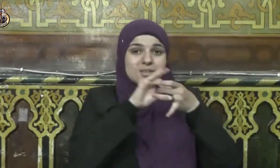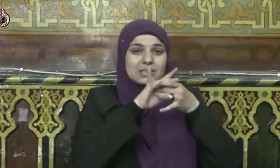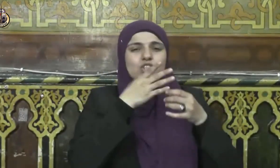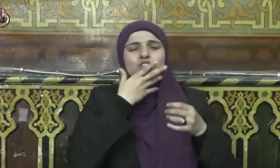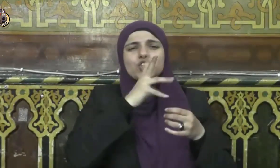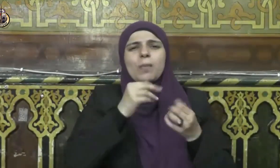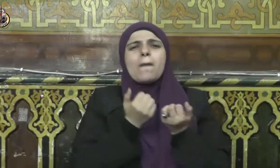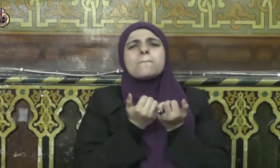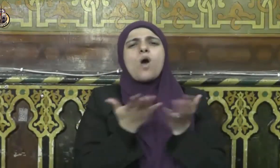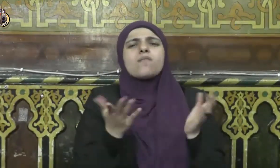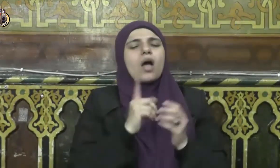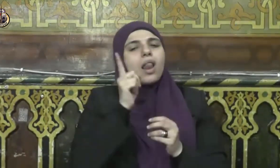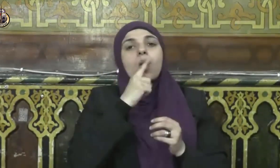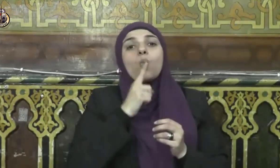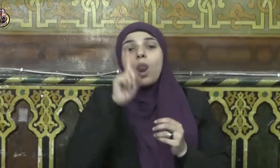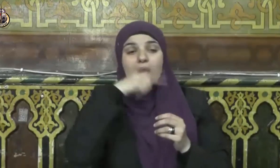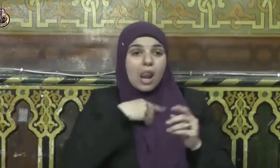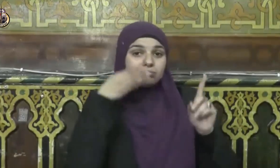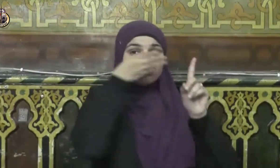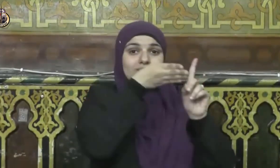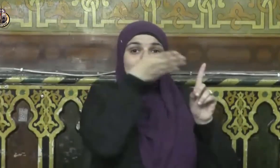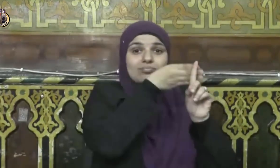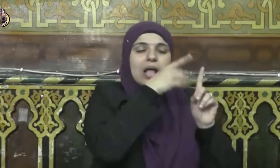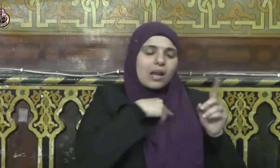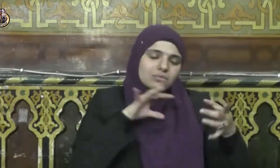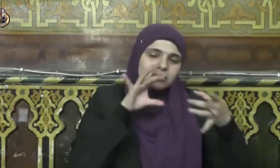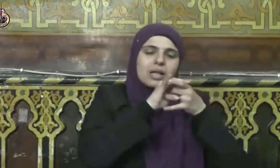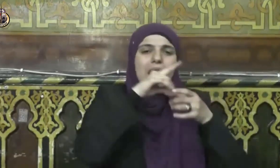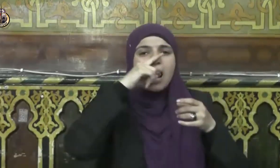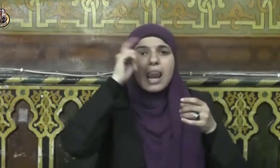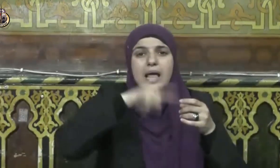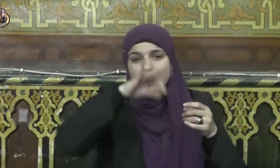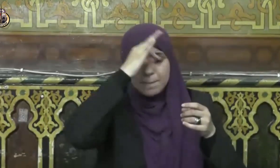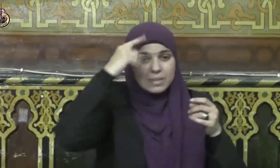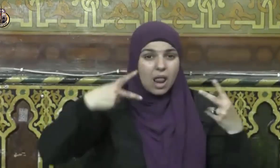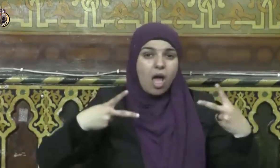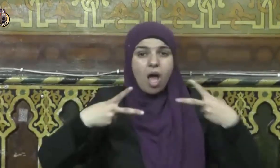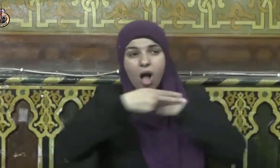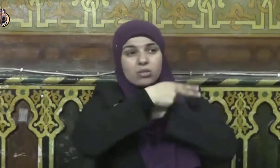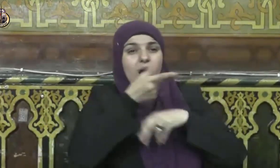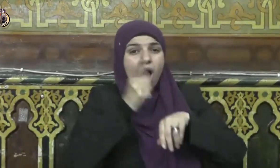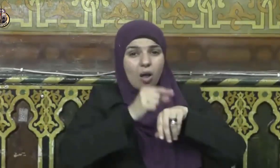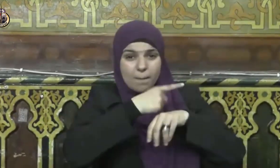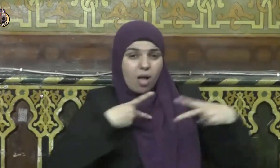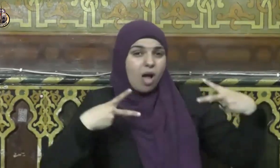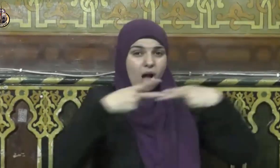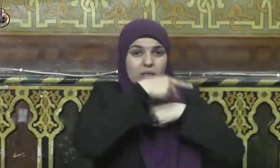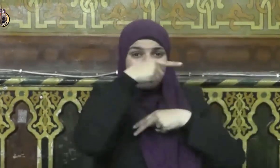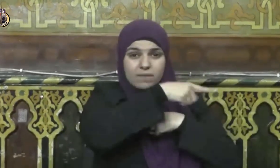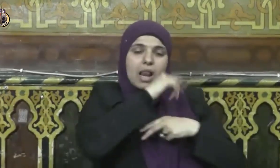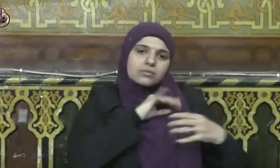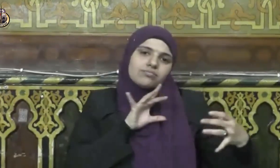الواصل بالمكافئ، ولكن الواصل الذي إذا قطعت رحمه